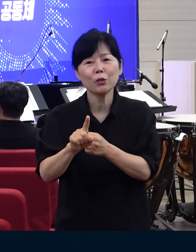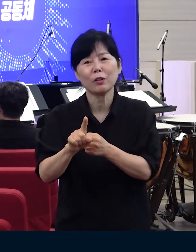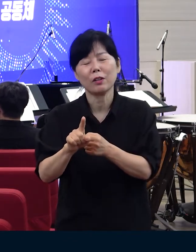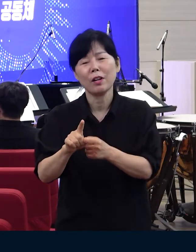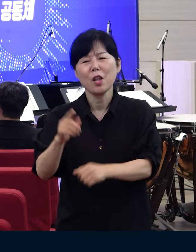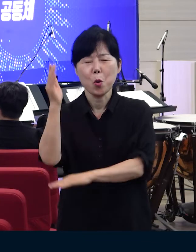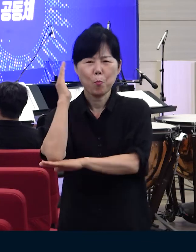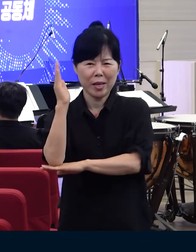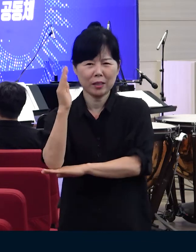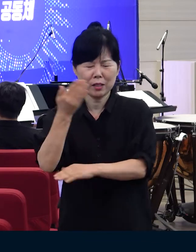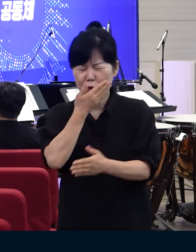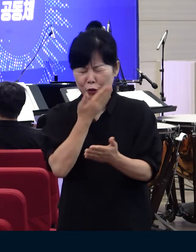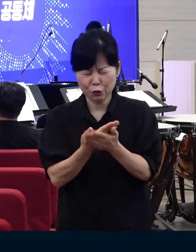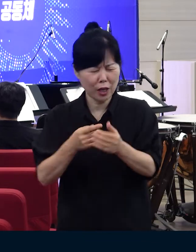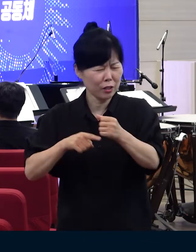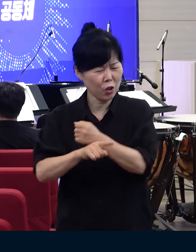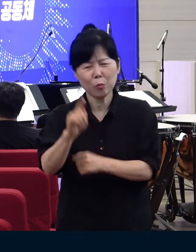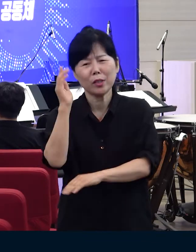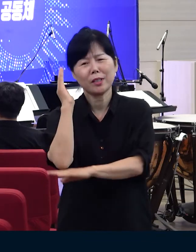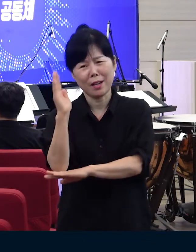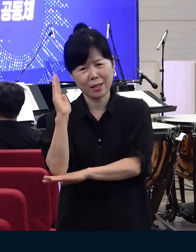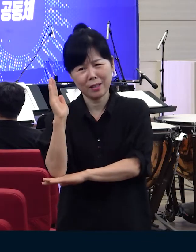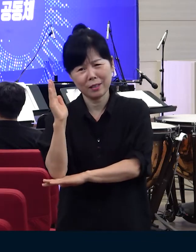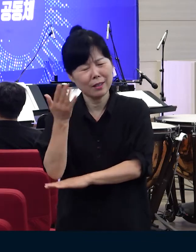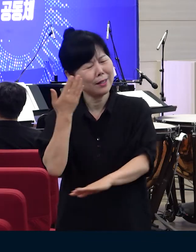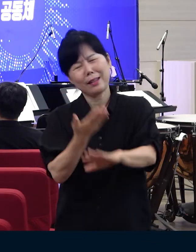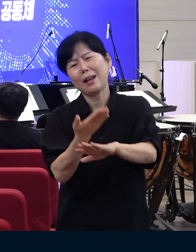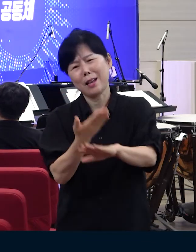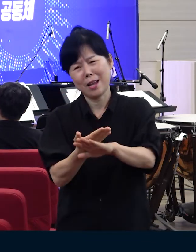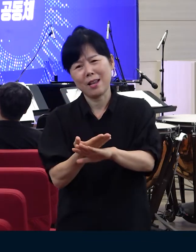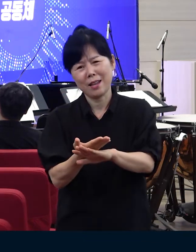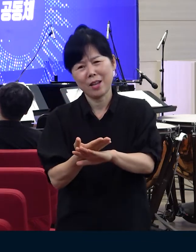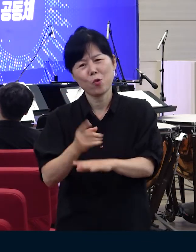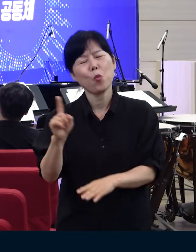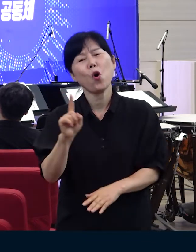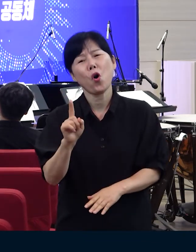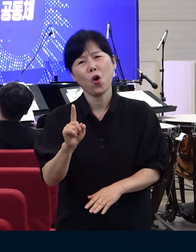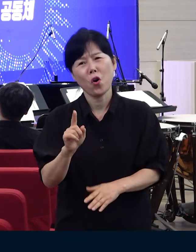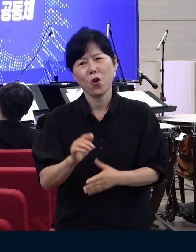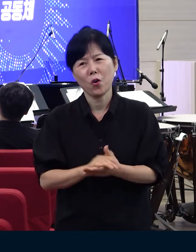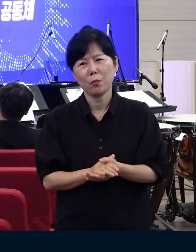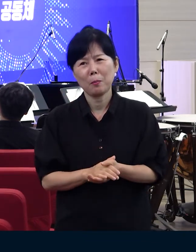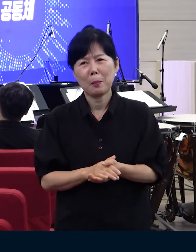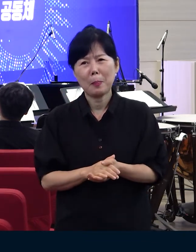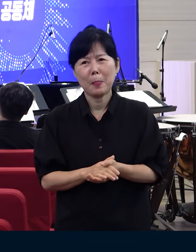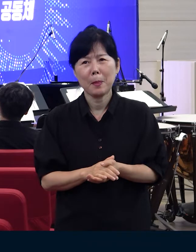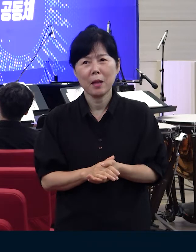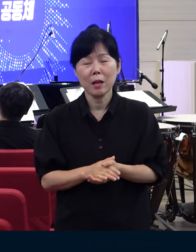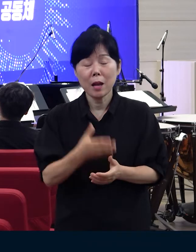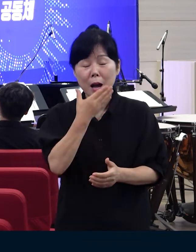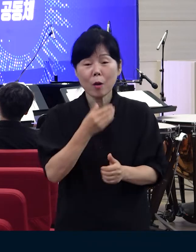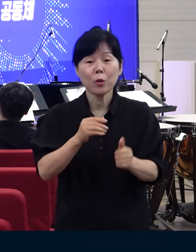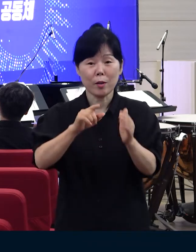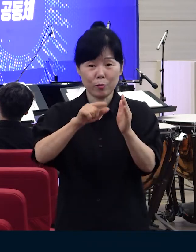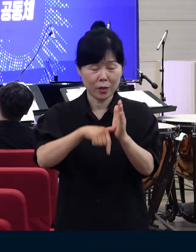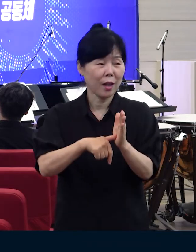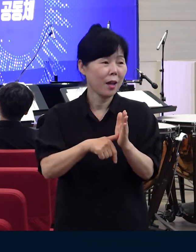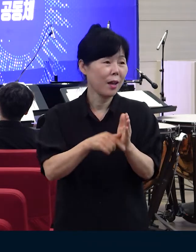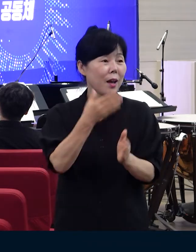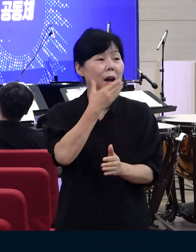사례 이야기를 통해서 성경이 말하고 싶은 건 그게 아니라 무엇이냐면요, 그 당시 아브라함이